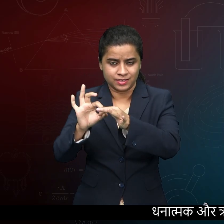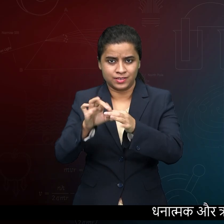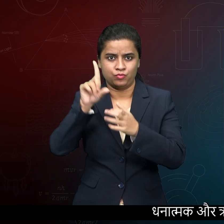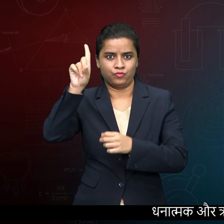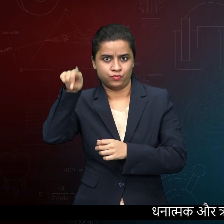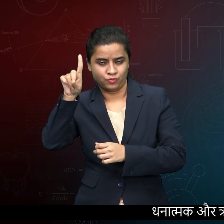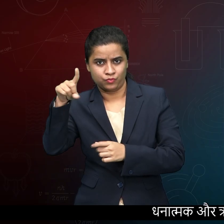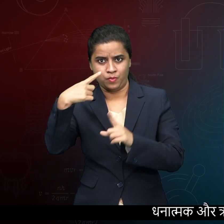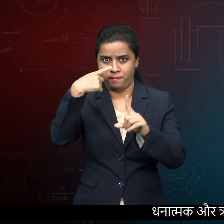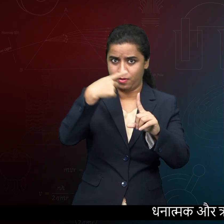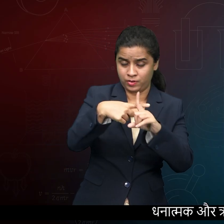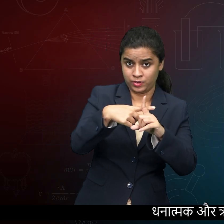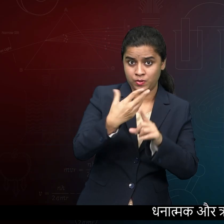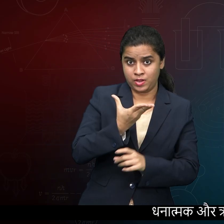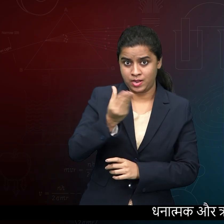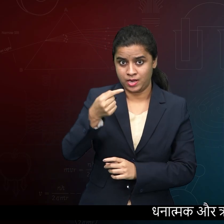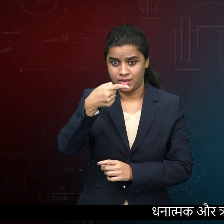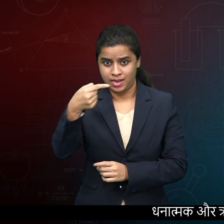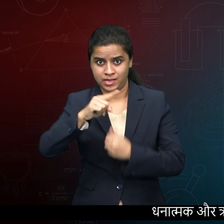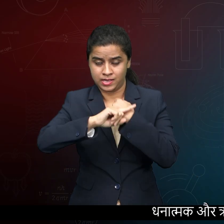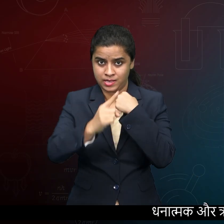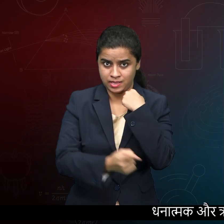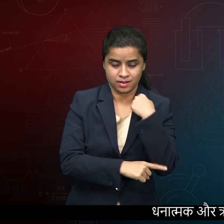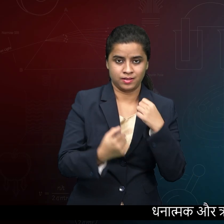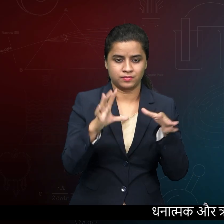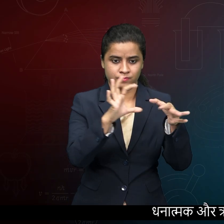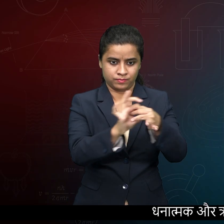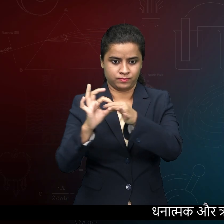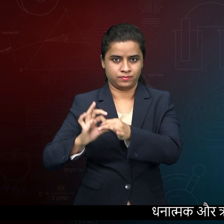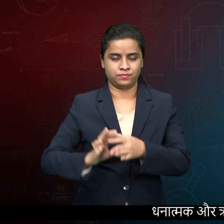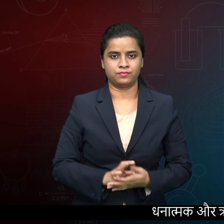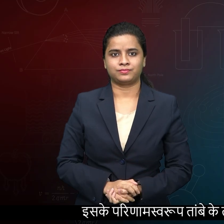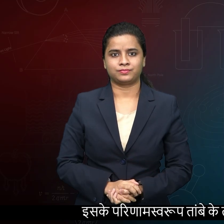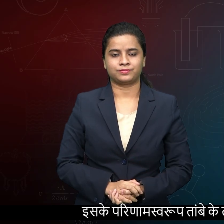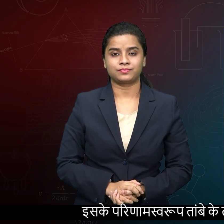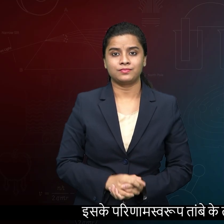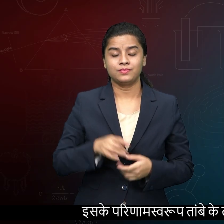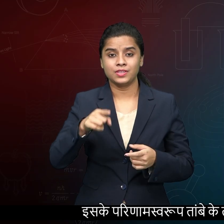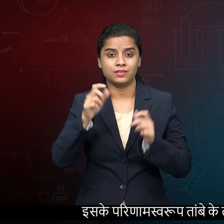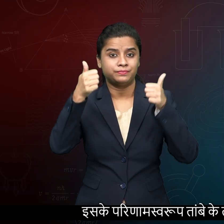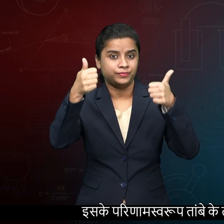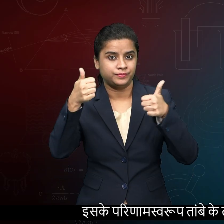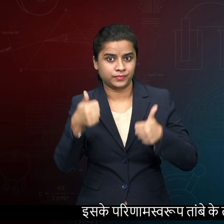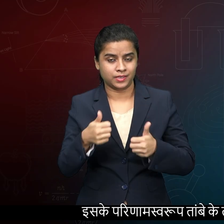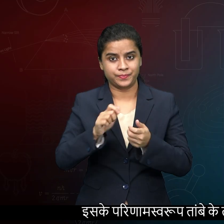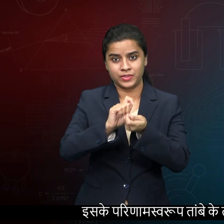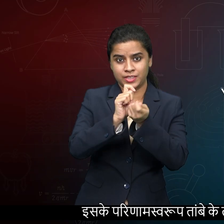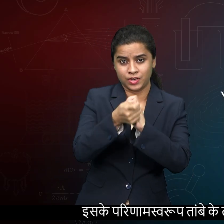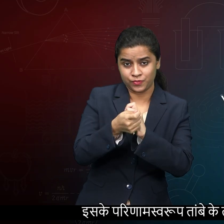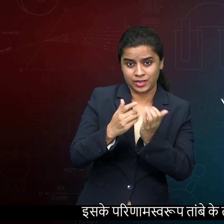और ऋणात्मक सिरों को स्विच करें। इसके परिणाम स्वरूप तांबे के तार